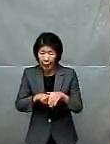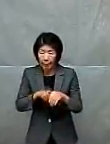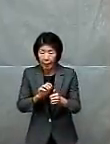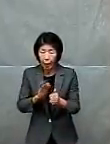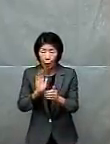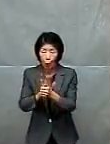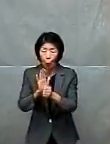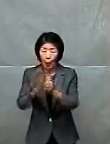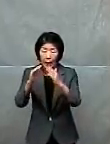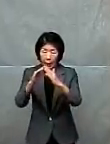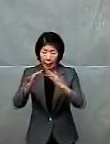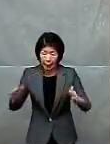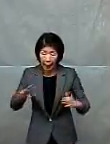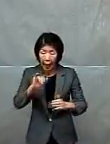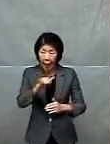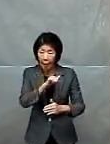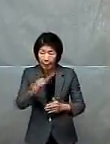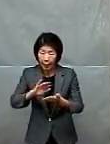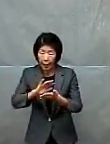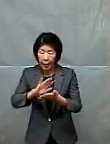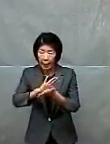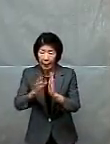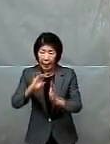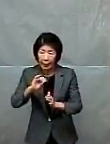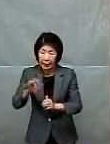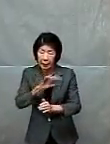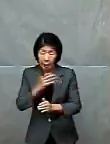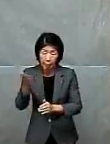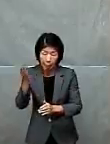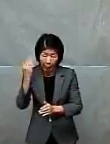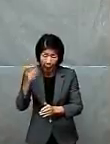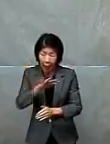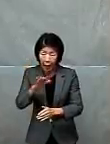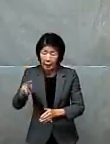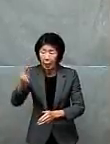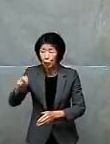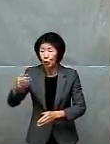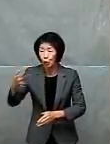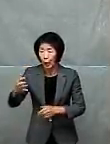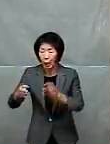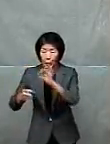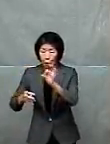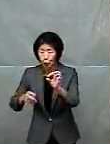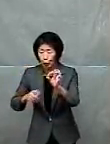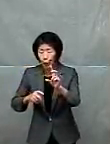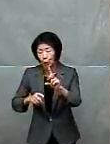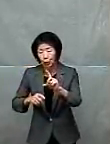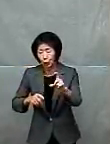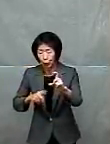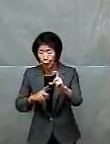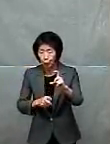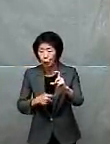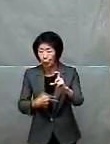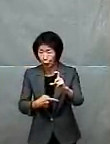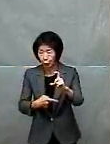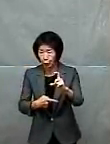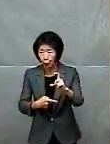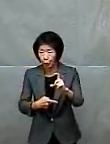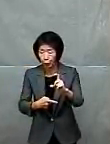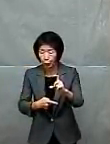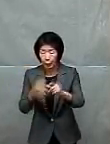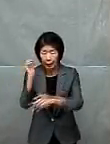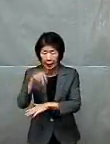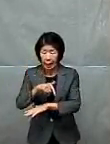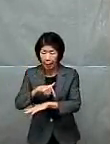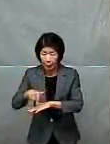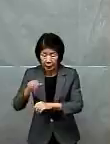会として、安倍健一元県議の平成24年10月21日にかかる政務活